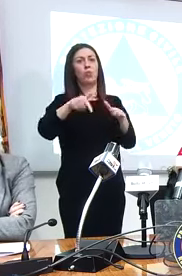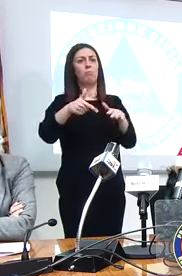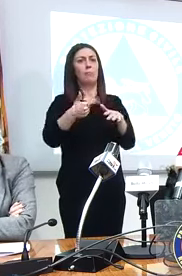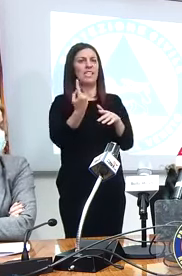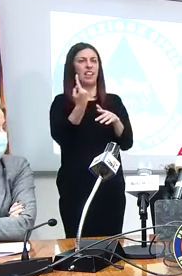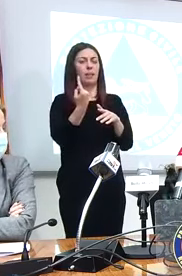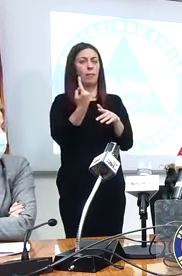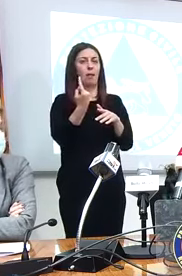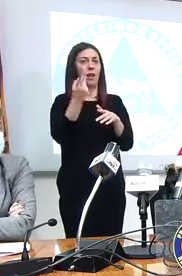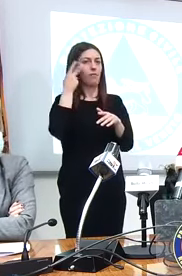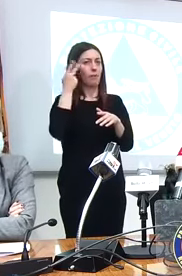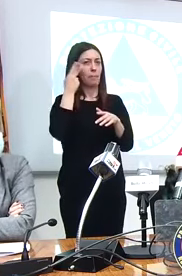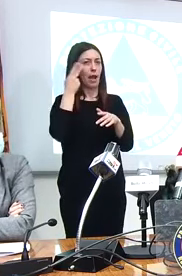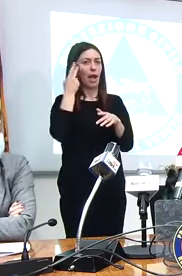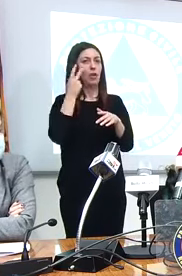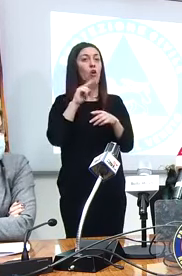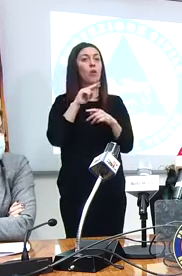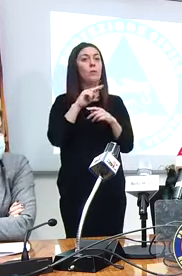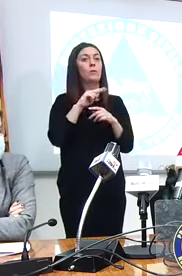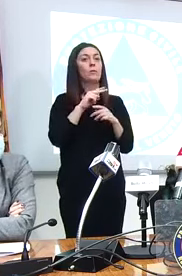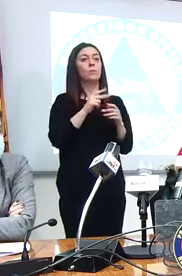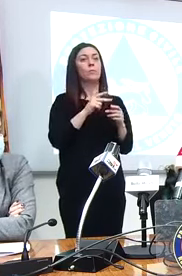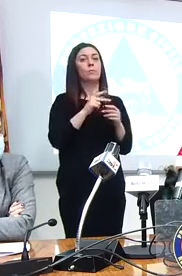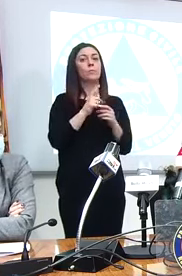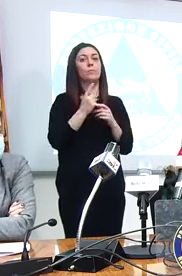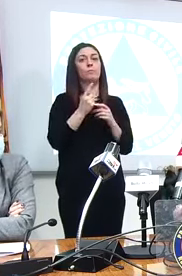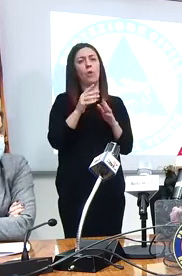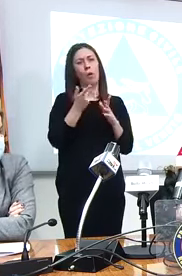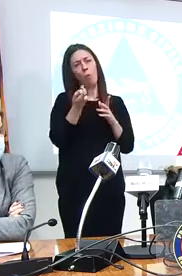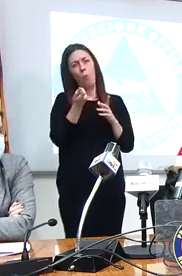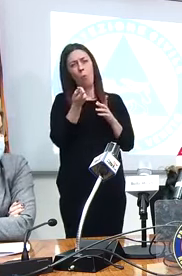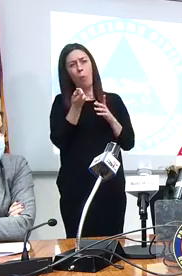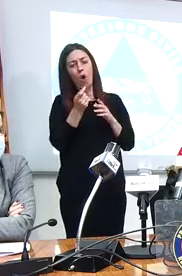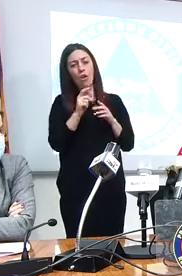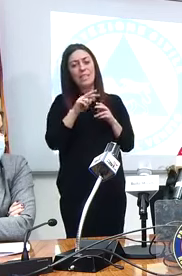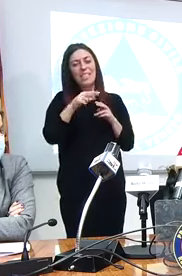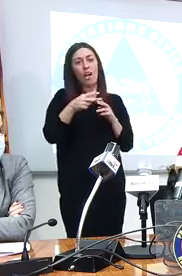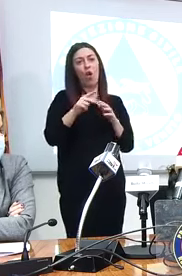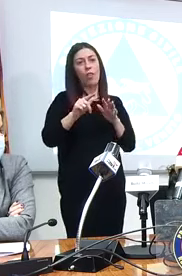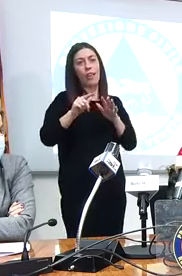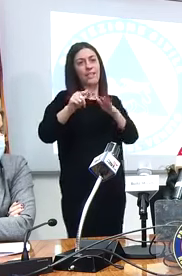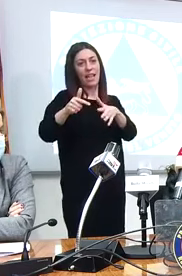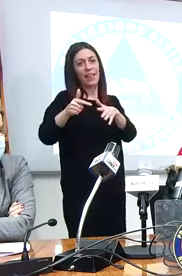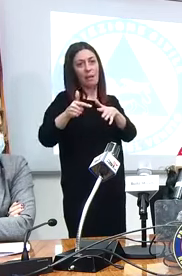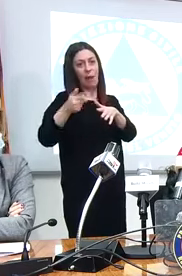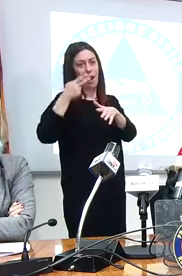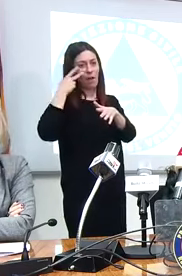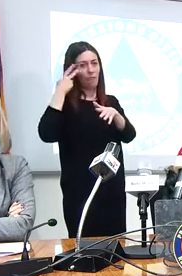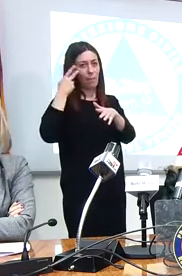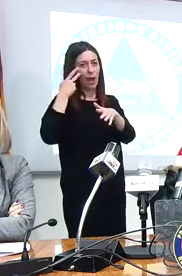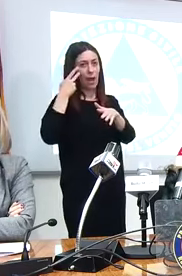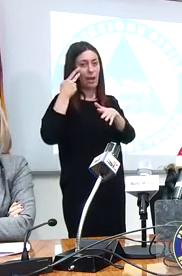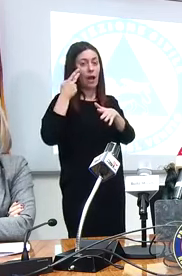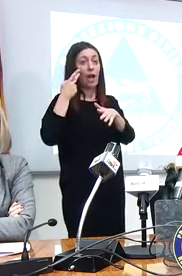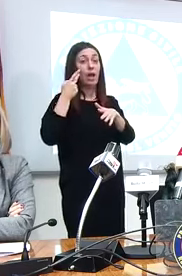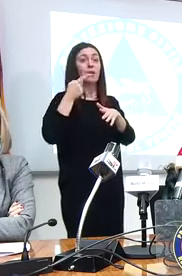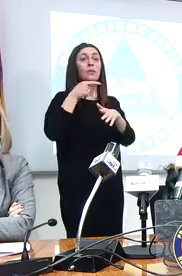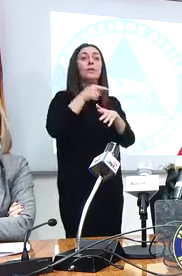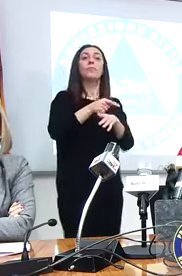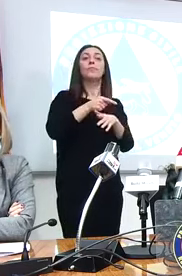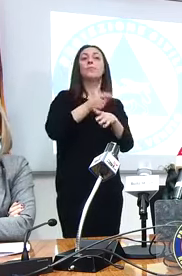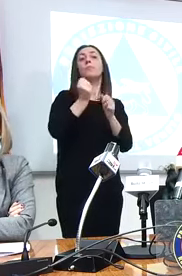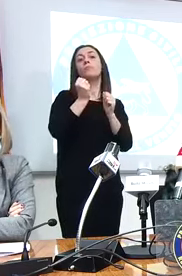febbraio i secondi, la prima settimana e un po' debordando nella seconda settimana di febbraio, tutti i cicli iniziali